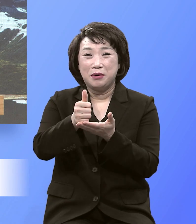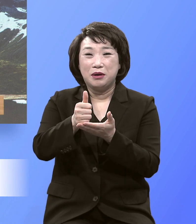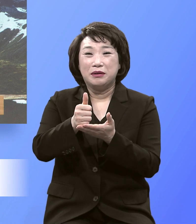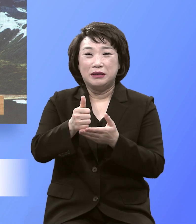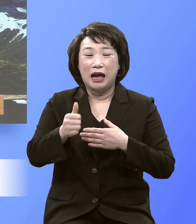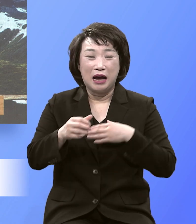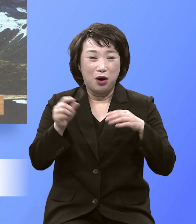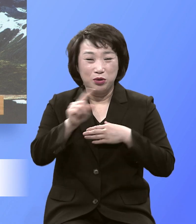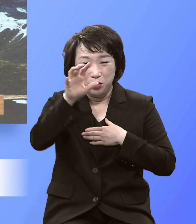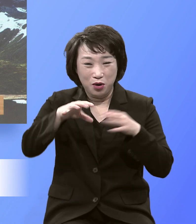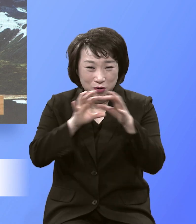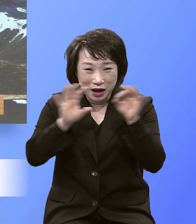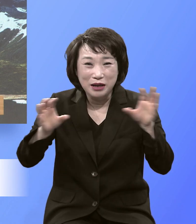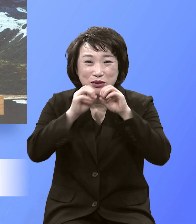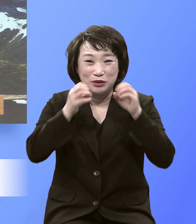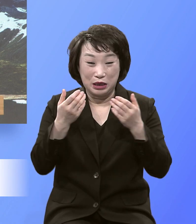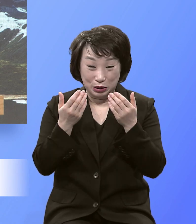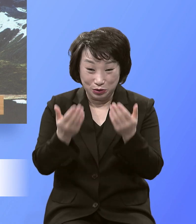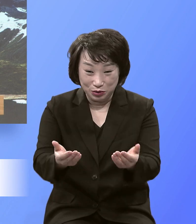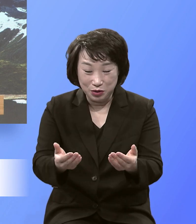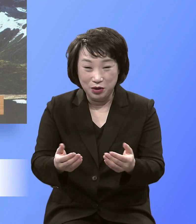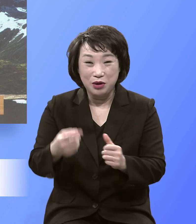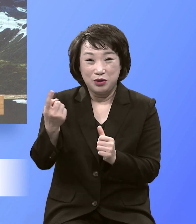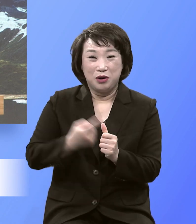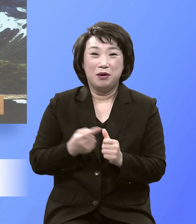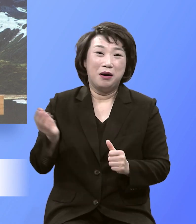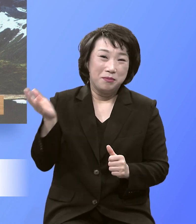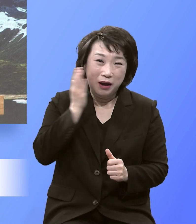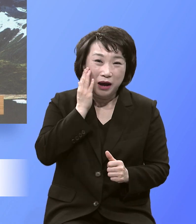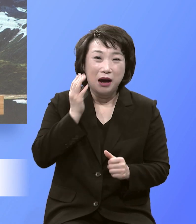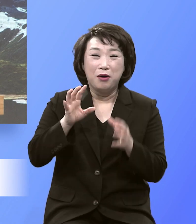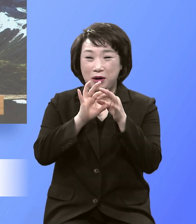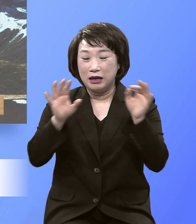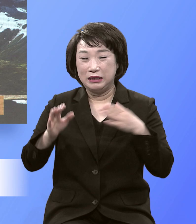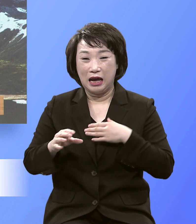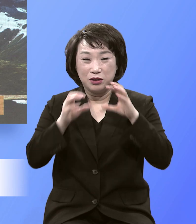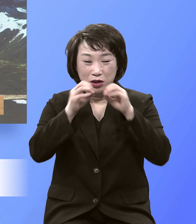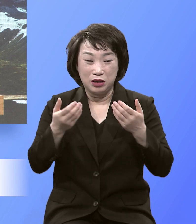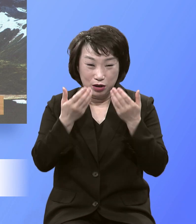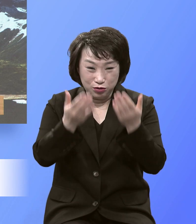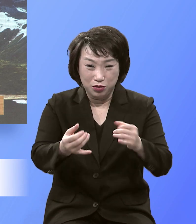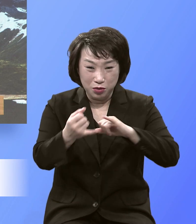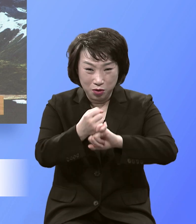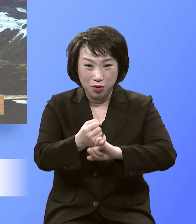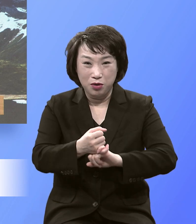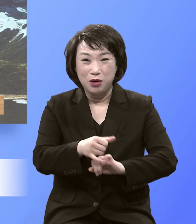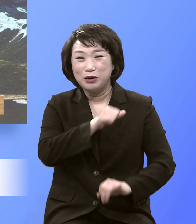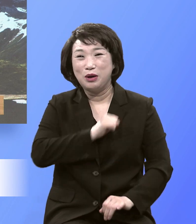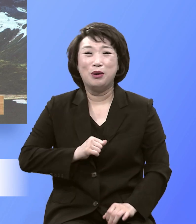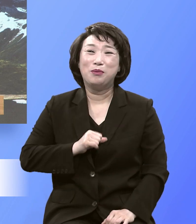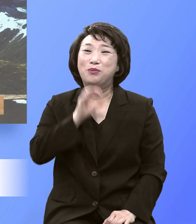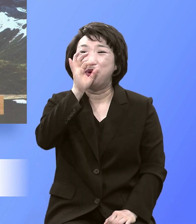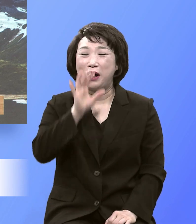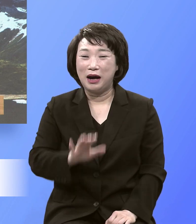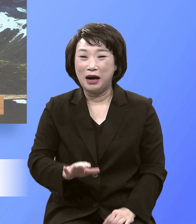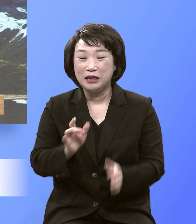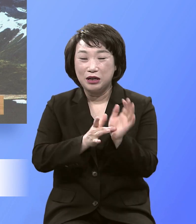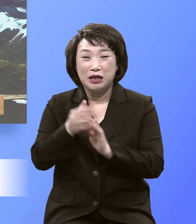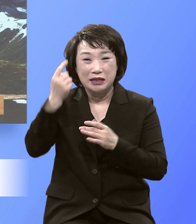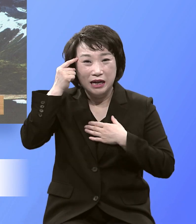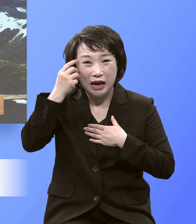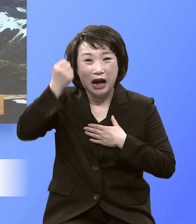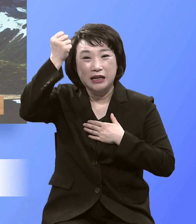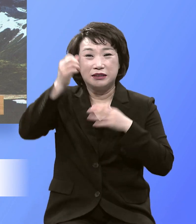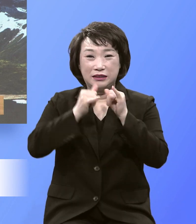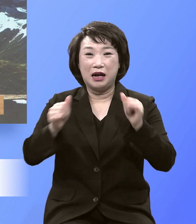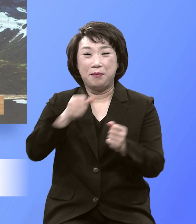가나 전할 수 있으며 욕을 먹고 뺨을 맞아도 내가 전하지 않고는 견딜 수가 없는 예수 정신 가진